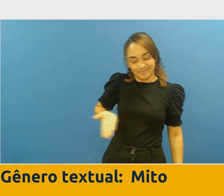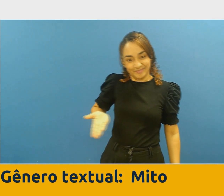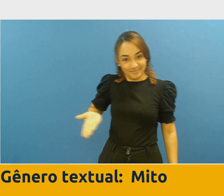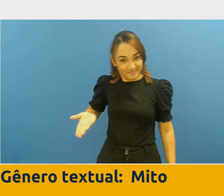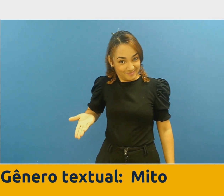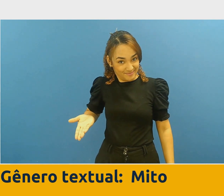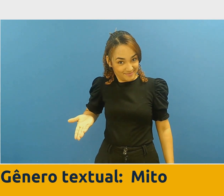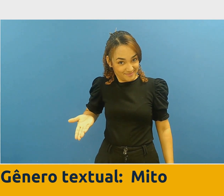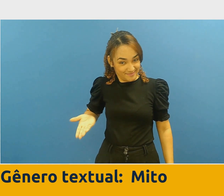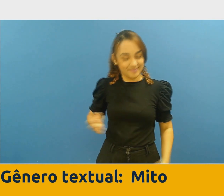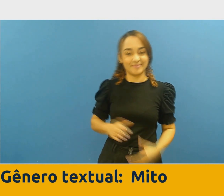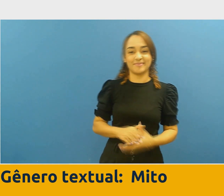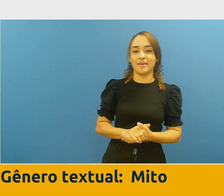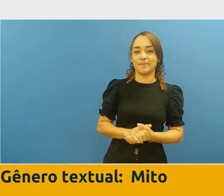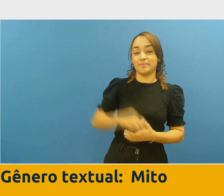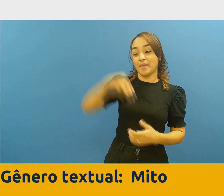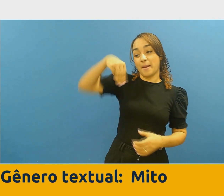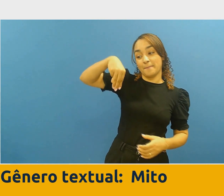mito.